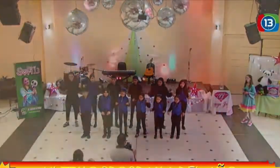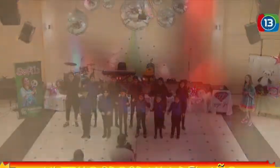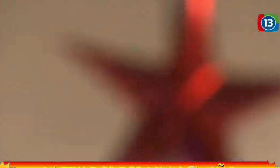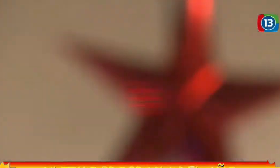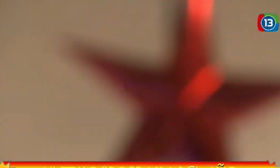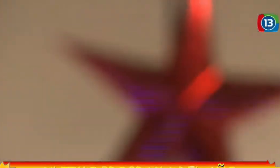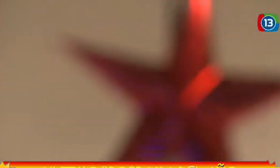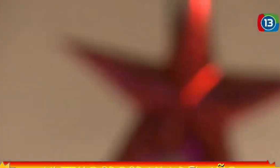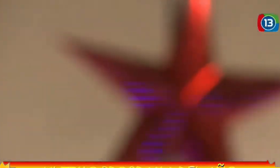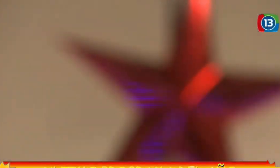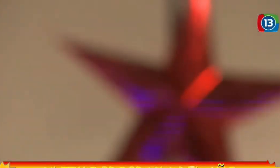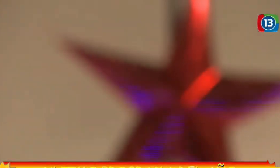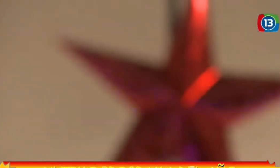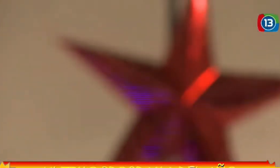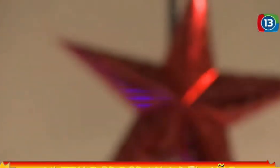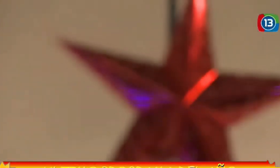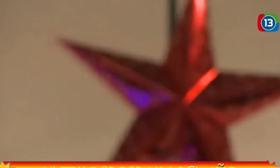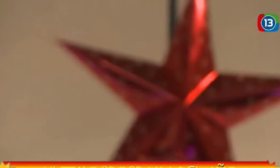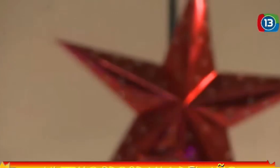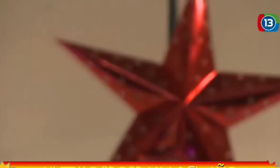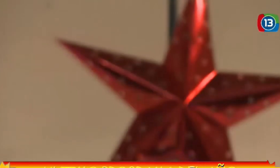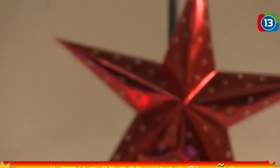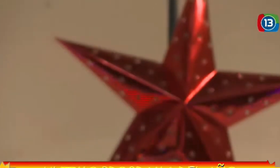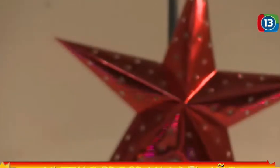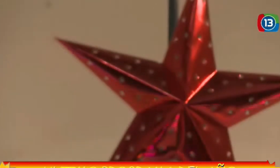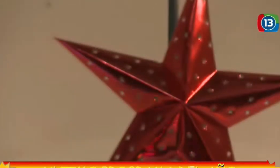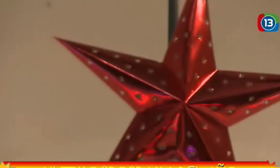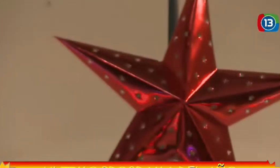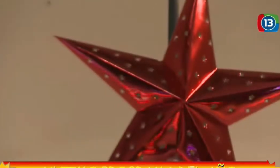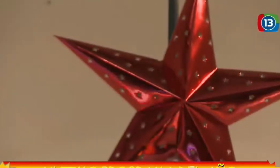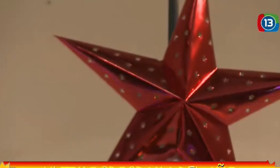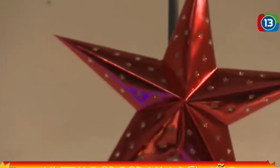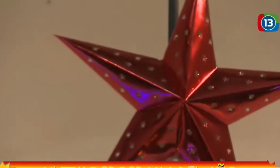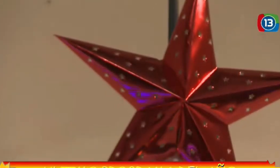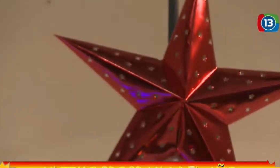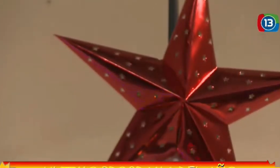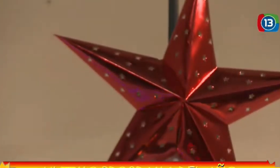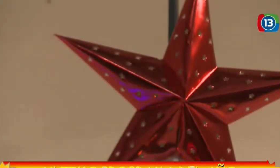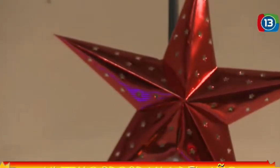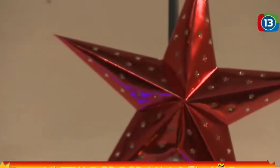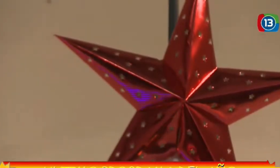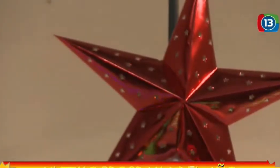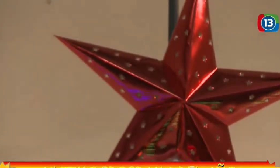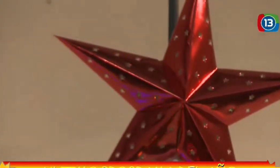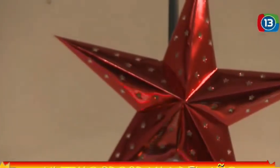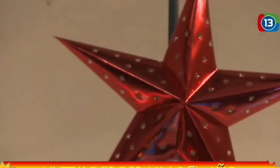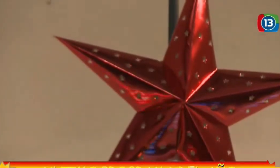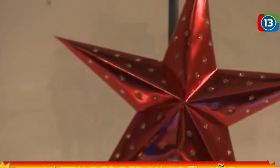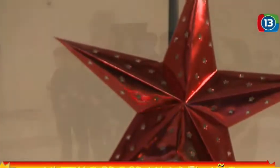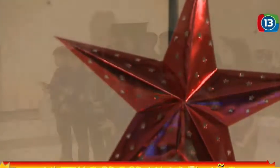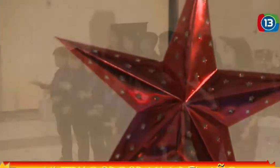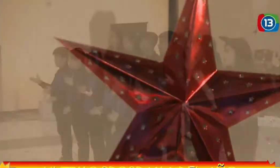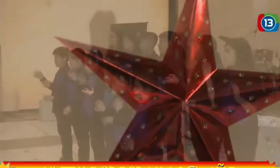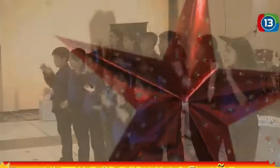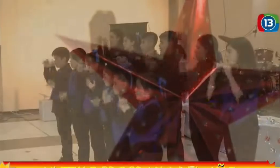con tus sueños a volar Siempre a paz,